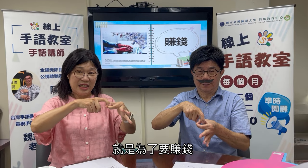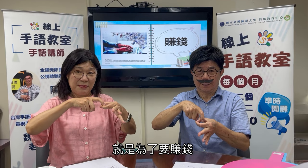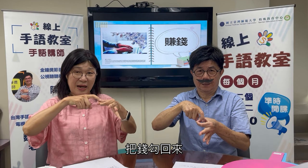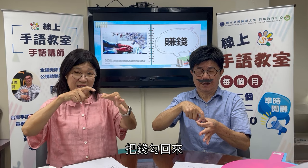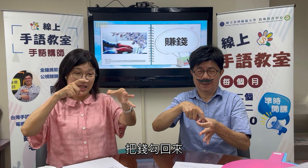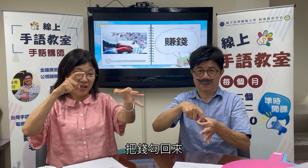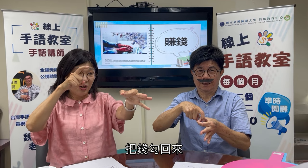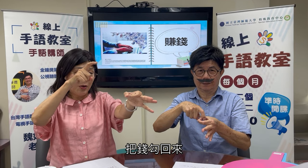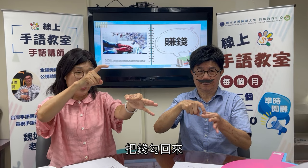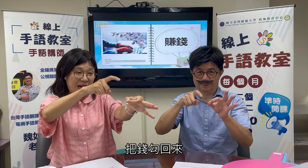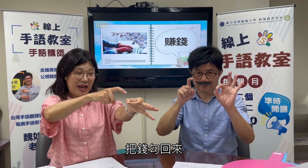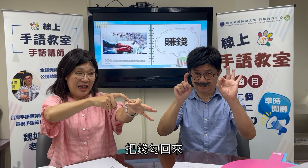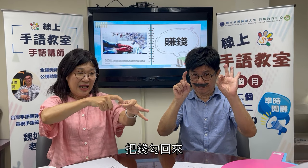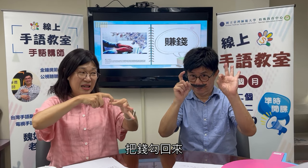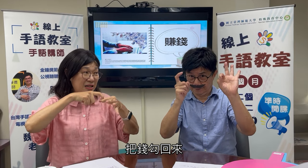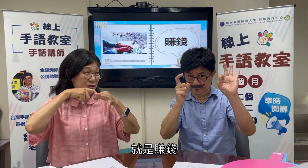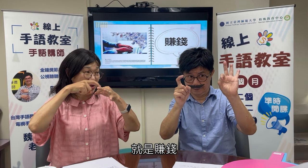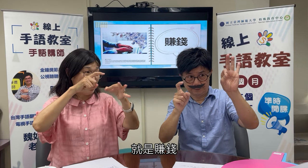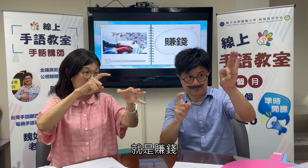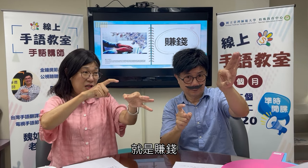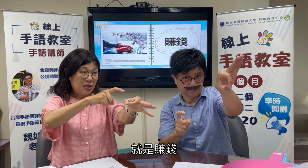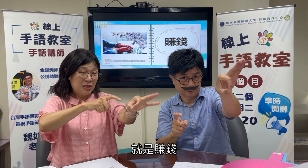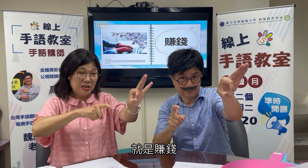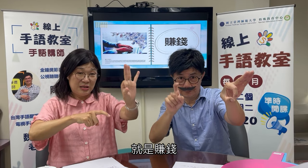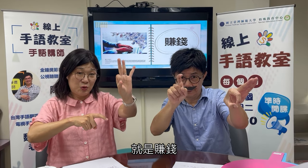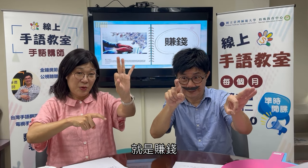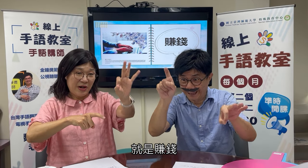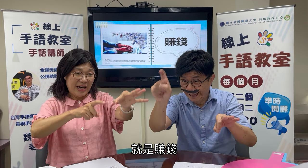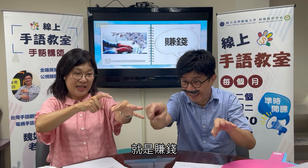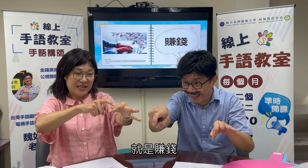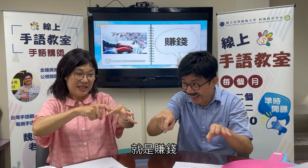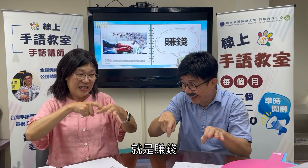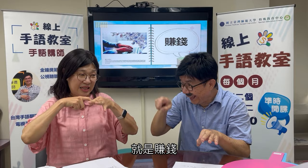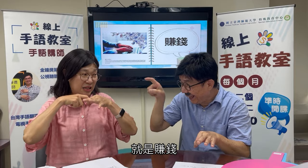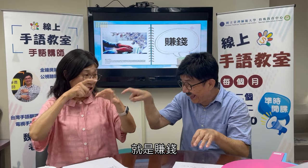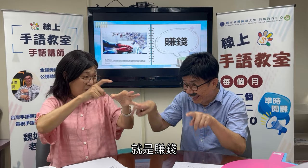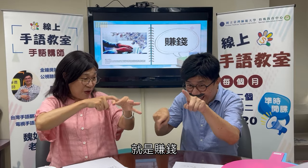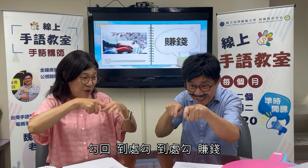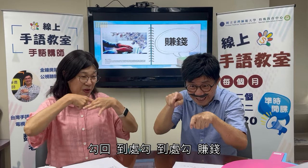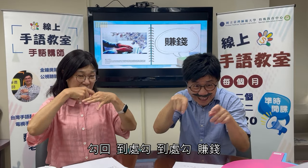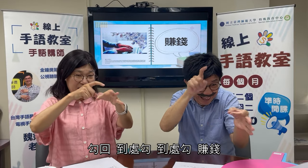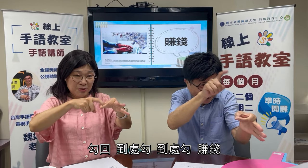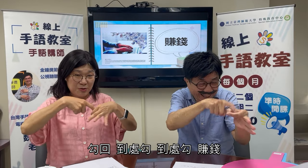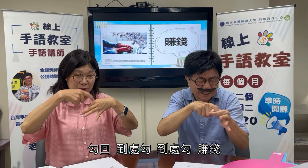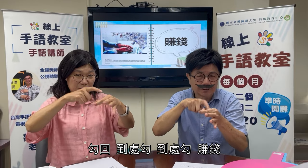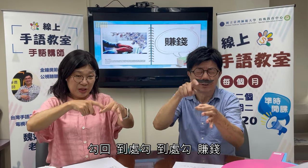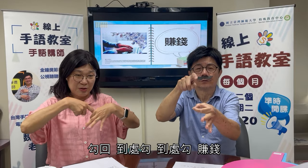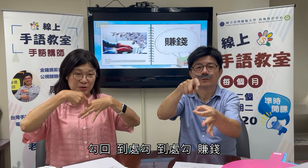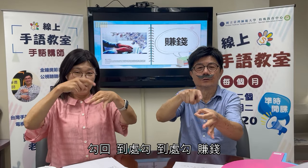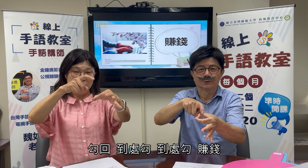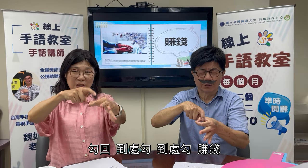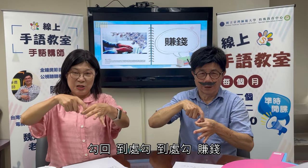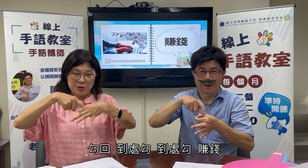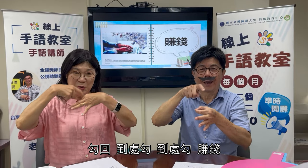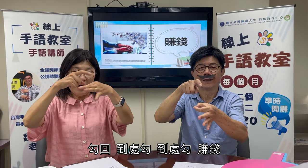把钱勾回来，就是赚钱，勾回，到处勾，到处勾，